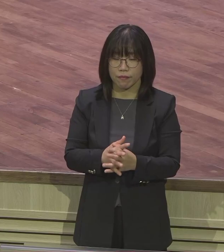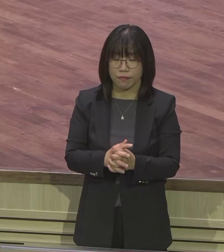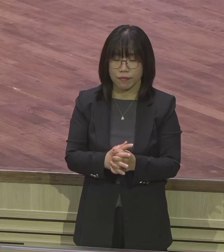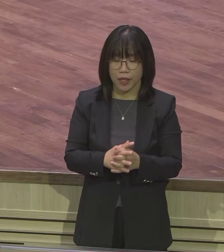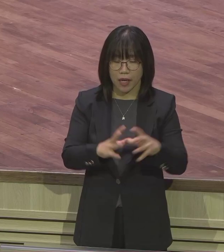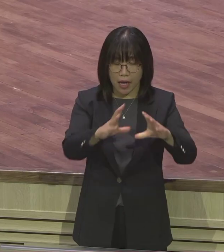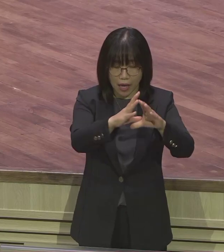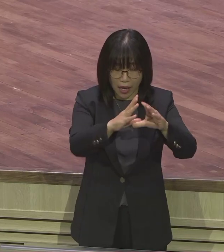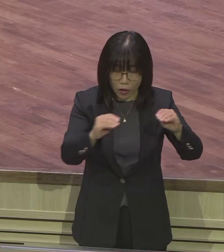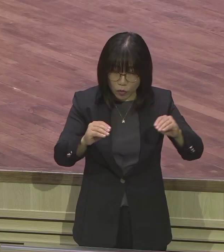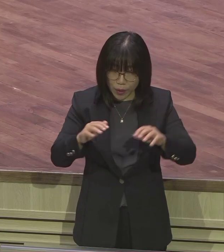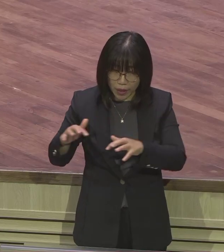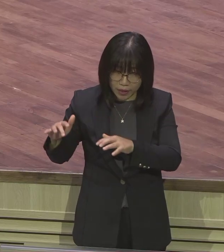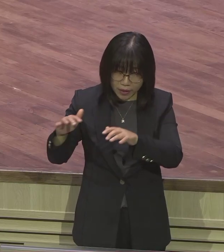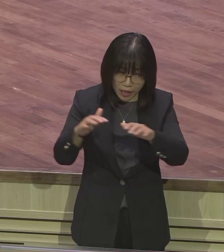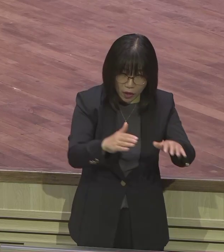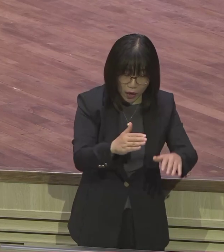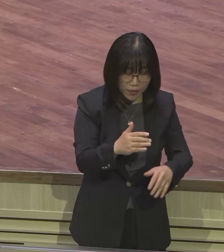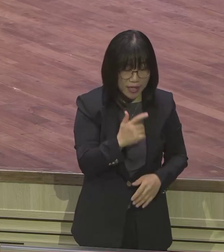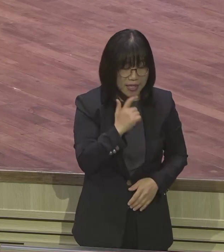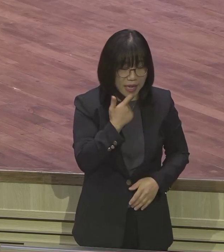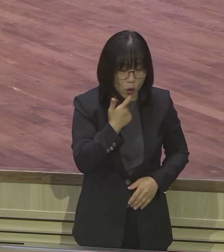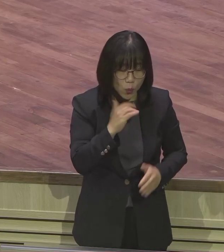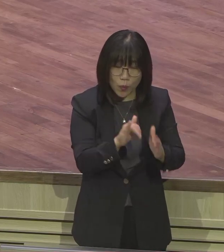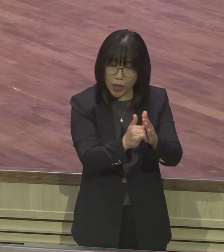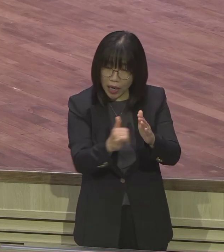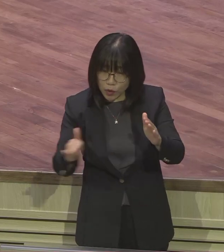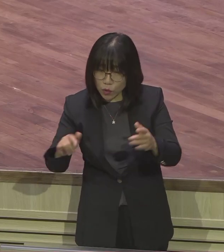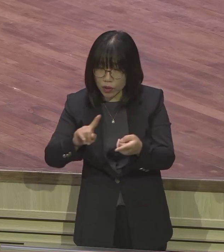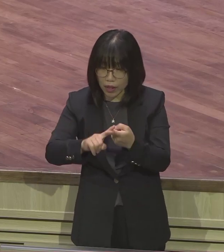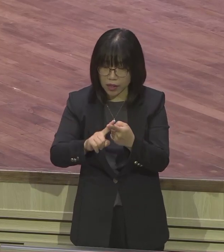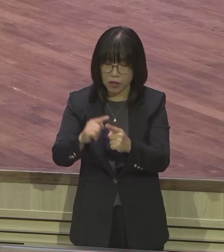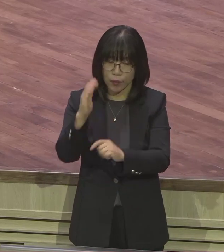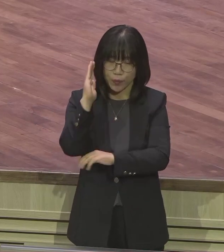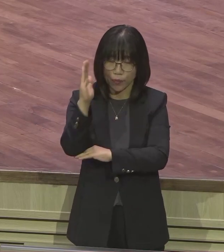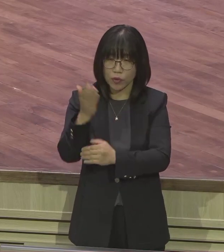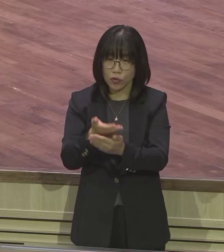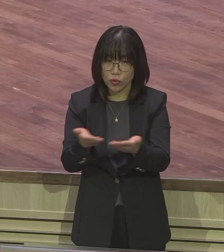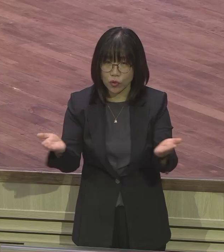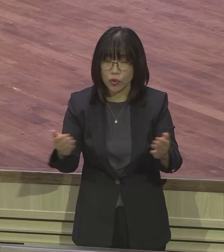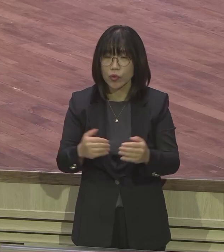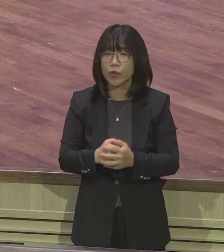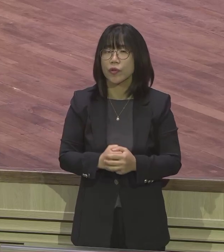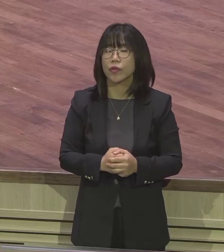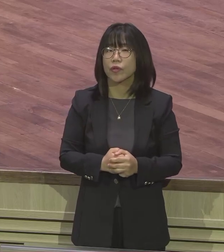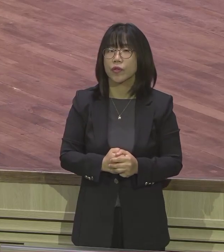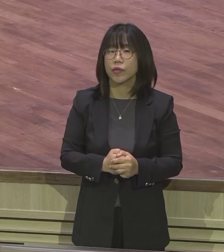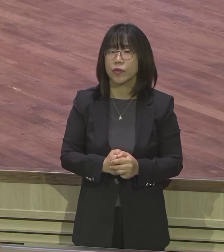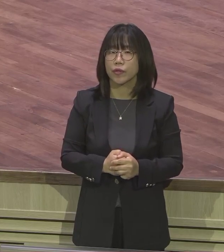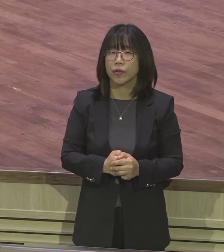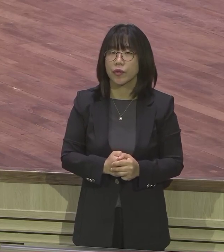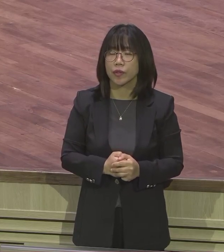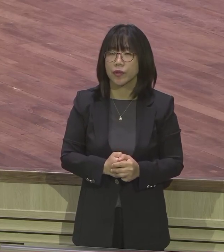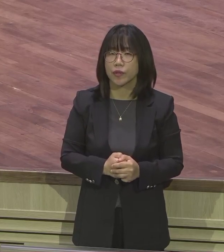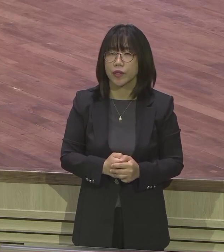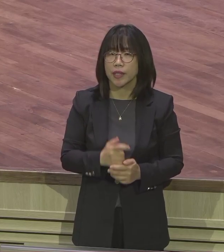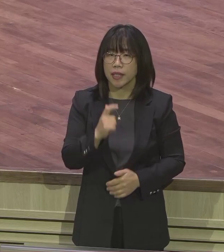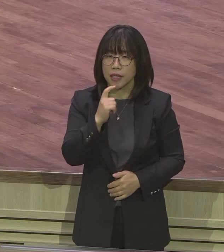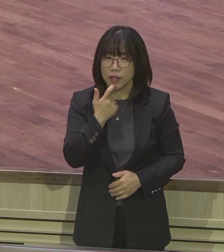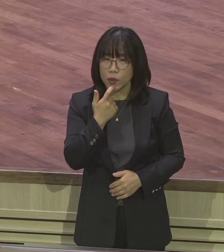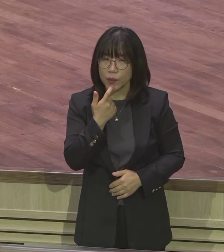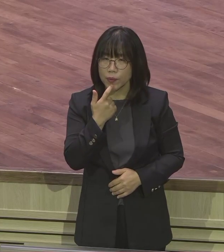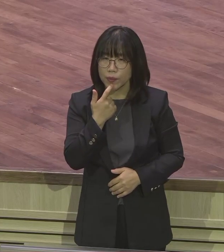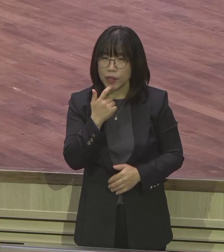내려간 이스라엘 가족들의 이름이 구체적으로 언급이 되고 있습니다. 그리고 27절에는 애굽에 장착한 이스라엘의 가족이 모두